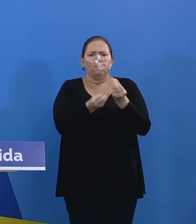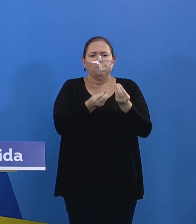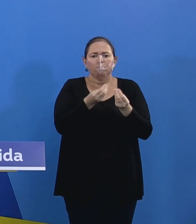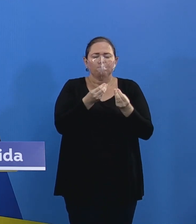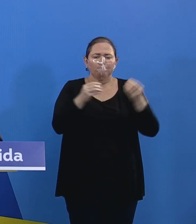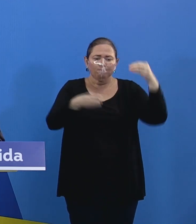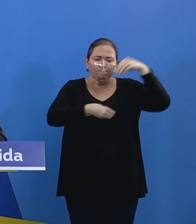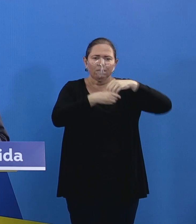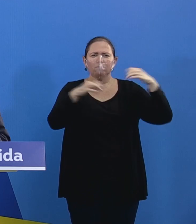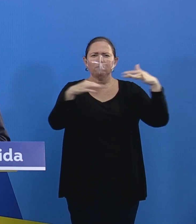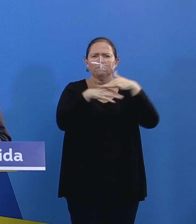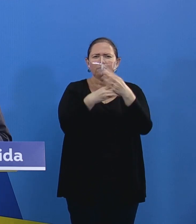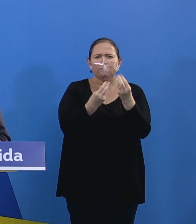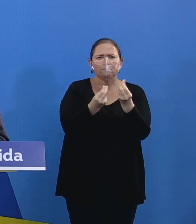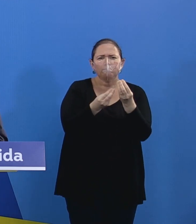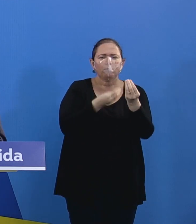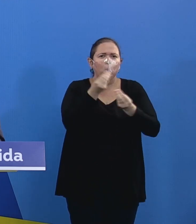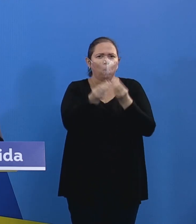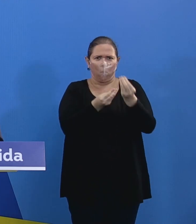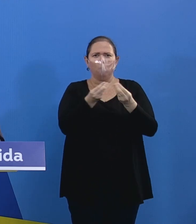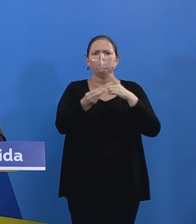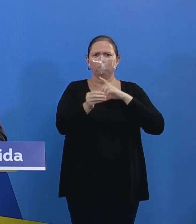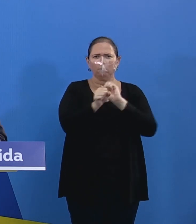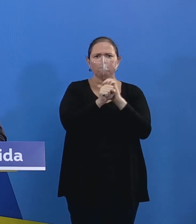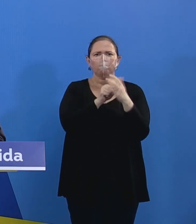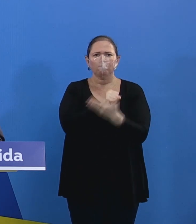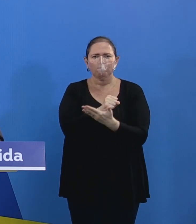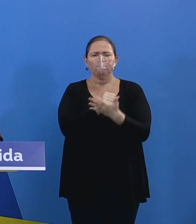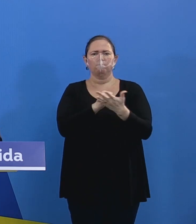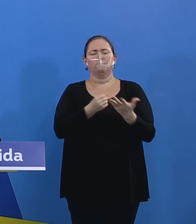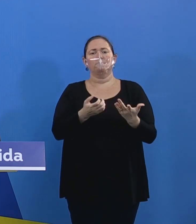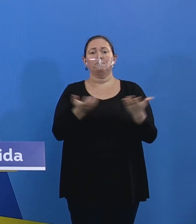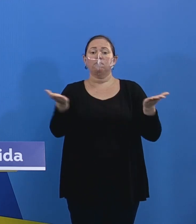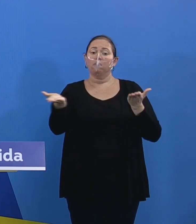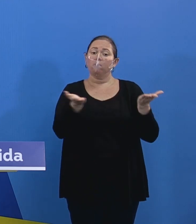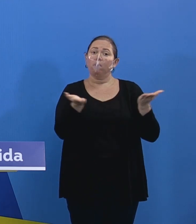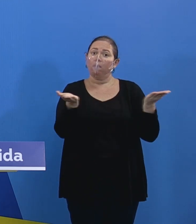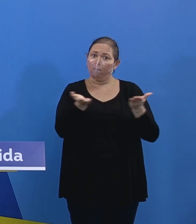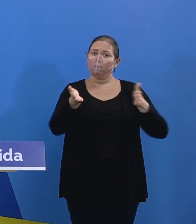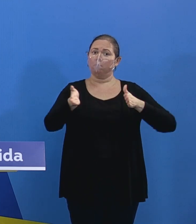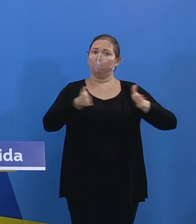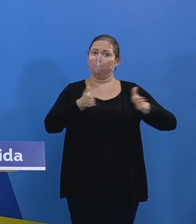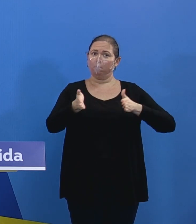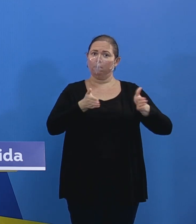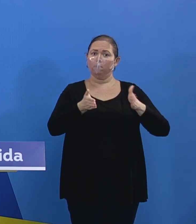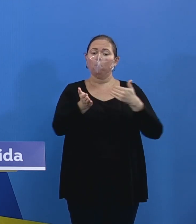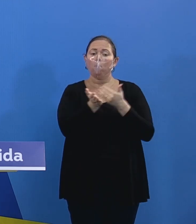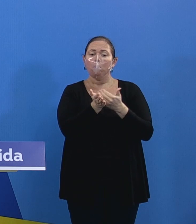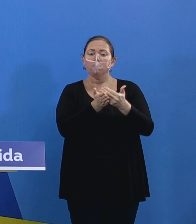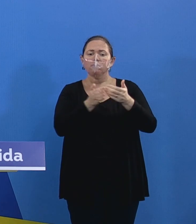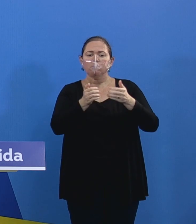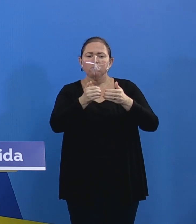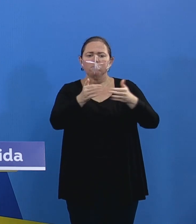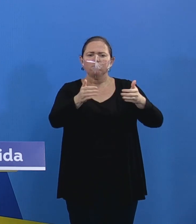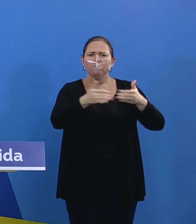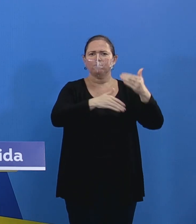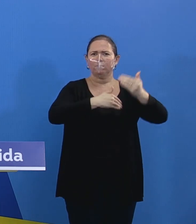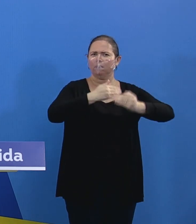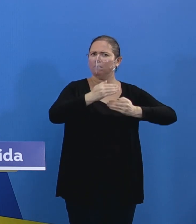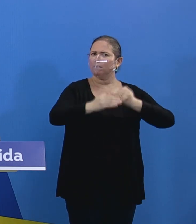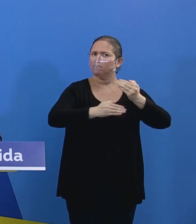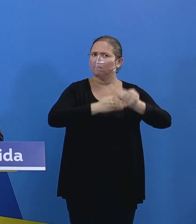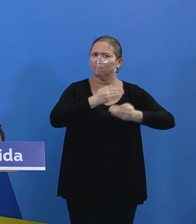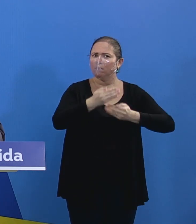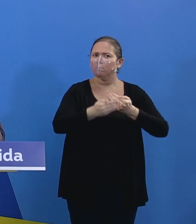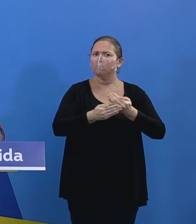situação na nossa cidade e, nesse momento em que começamos uma reabertura gradual,